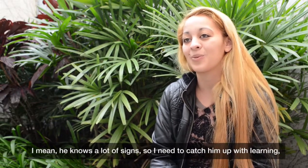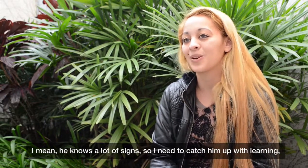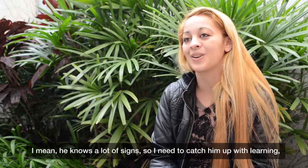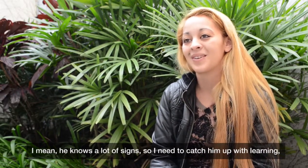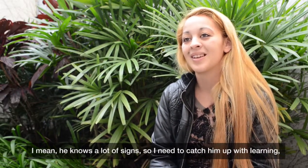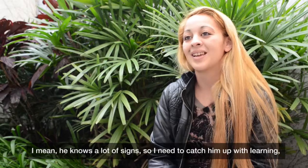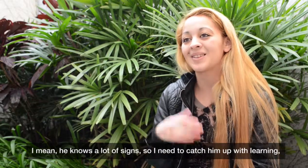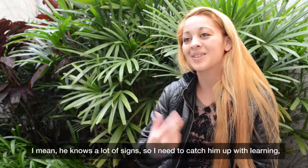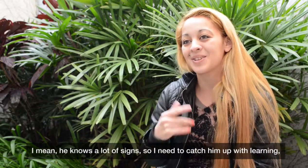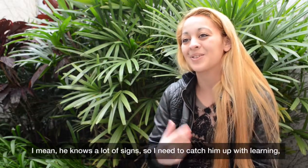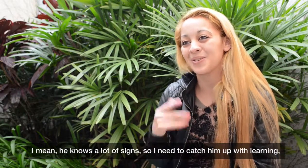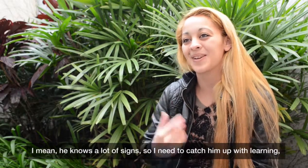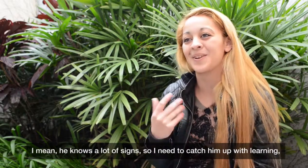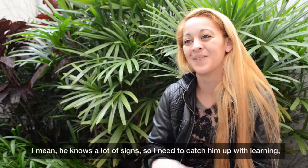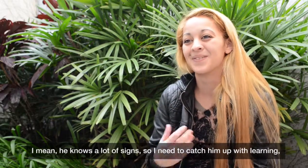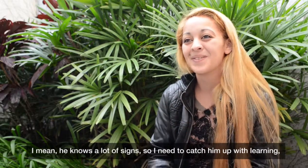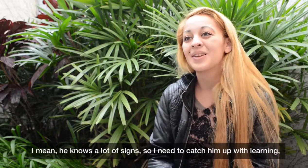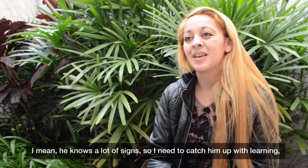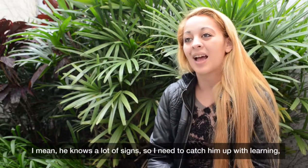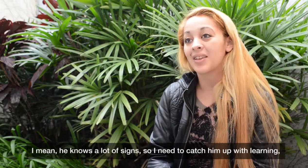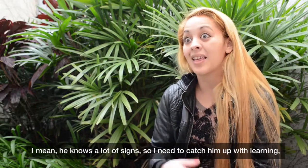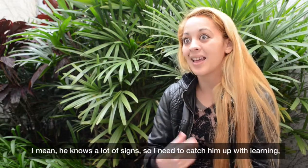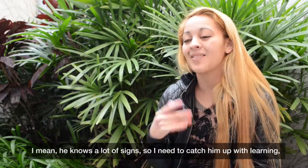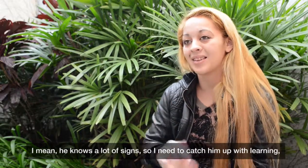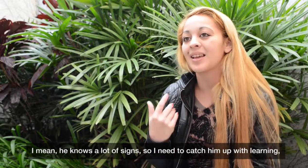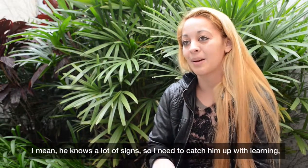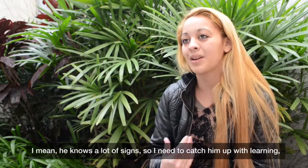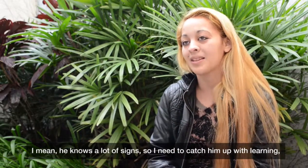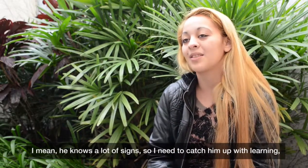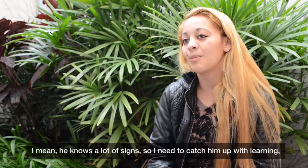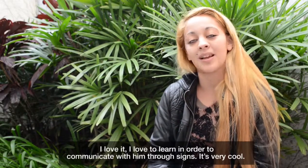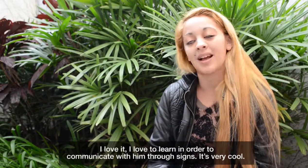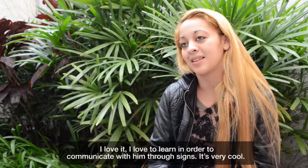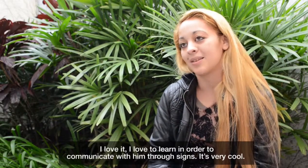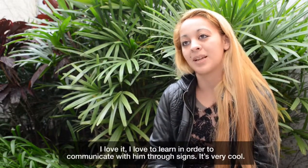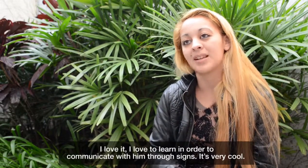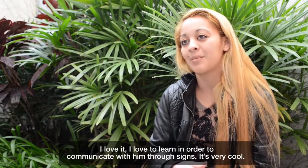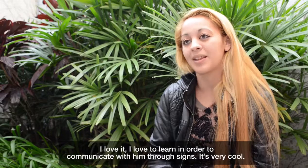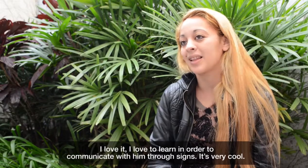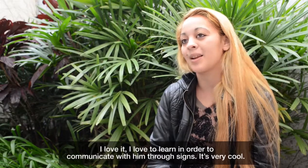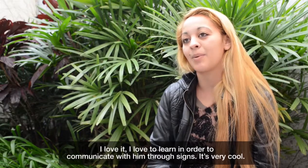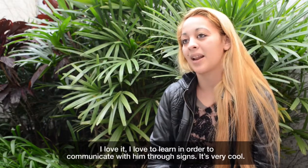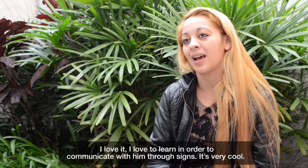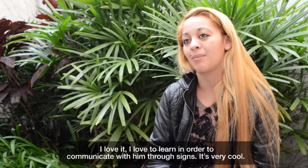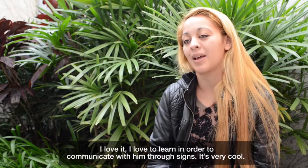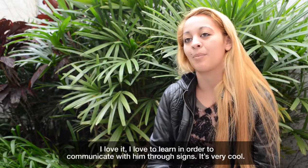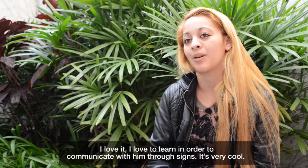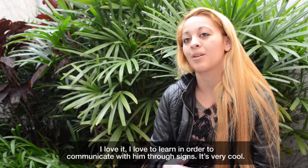montón. Entonces yo tengo que ir atrás de él, ¿viste? Aprendiendo, me encanta aprender para poder